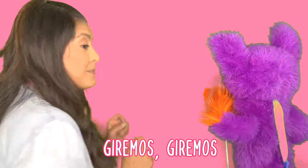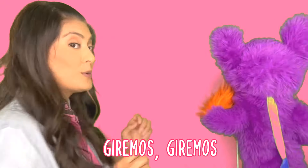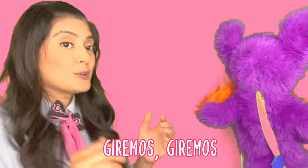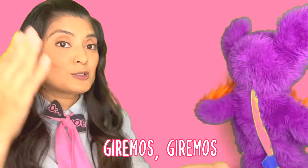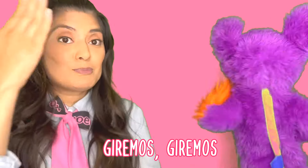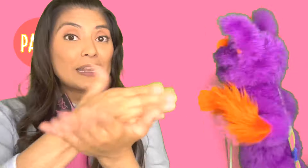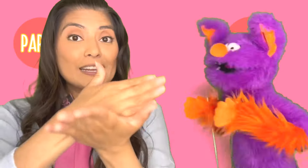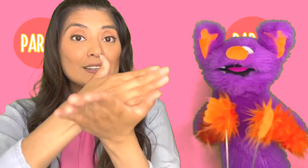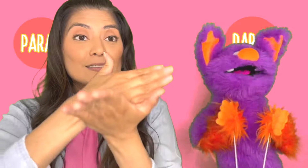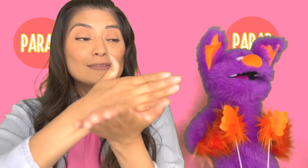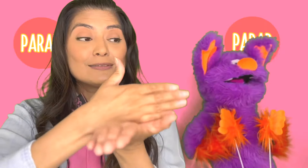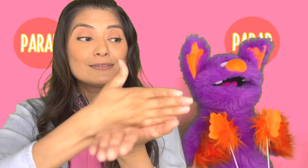Iremos.